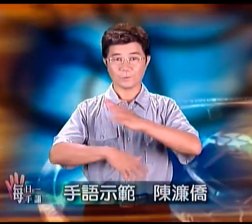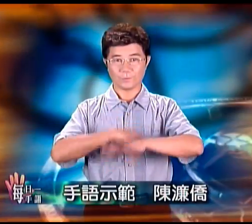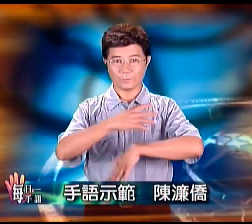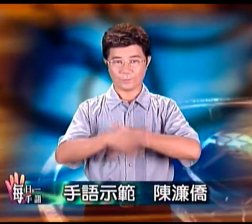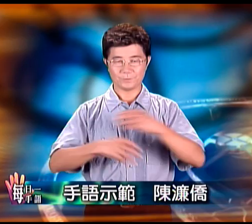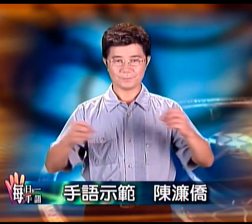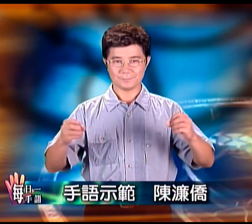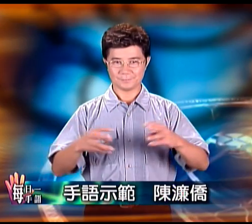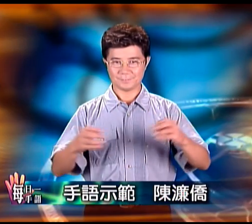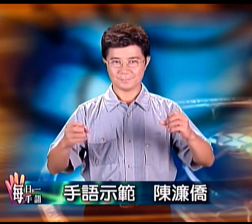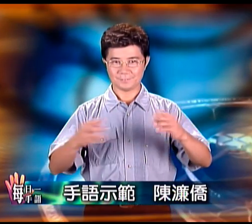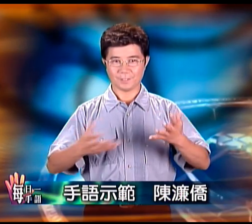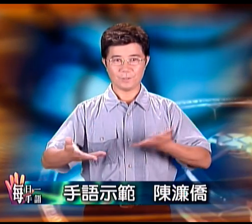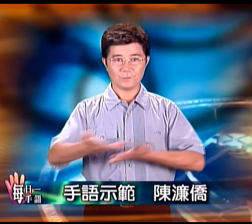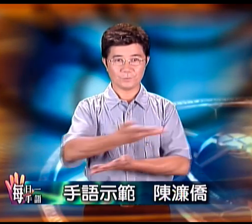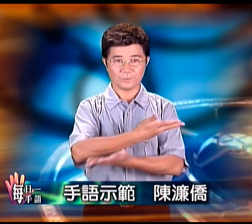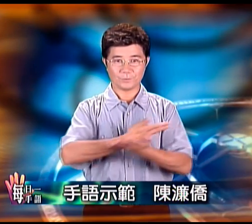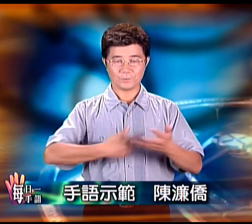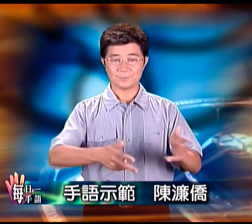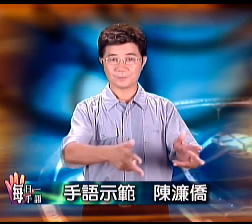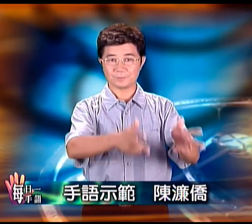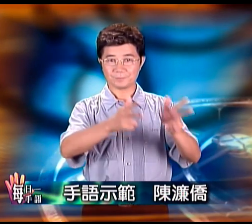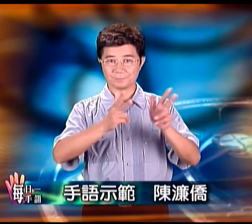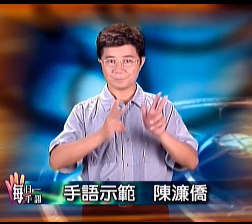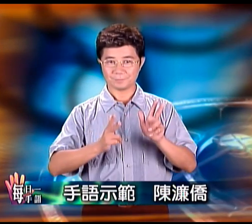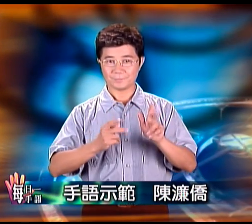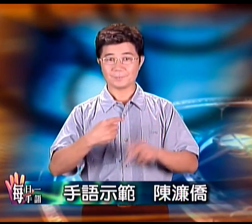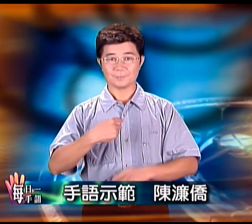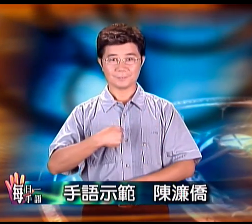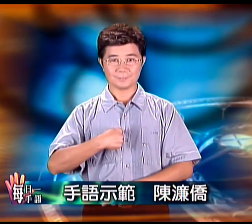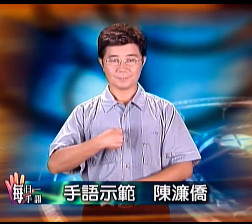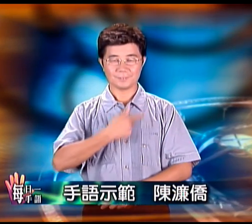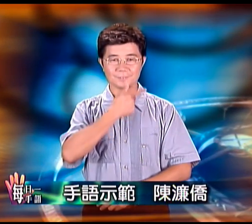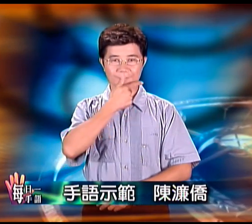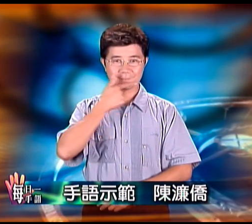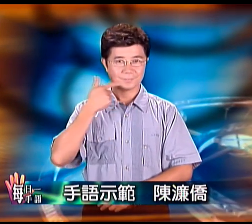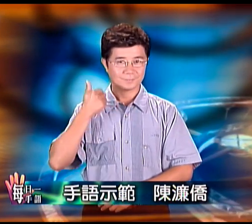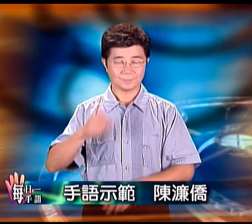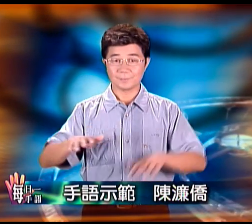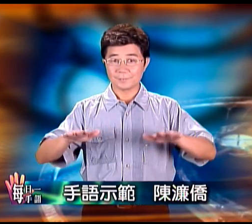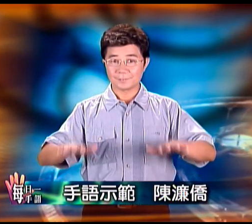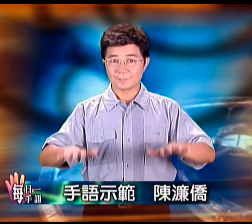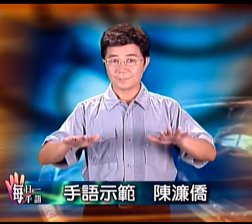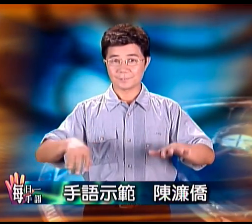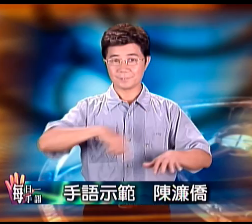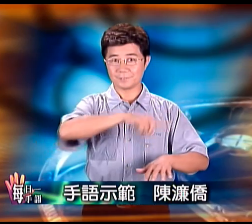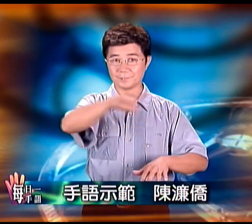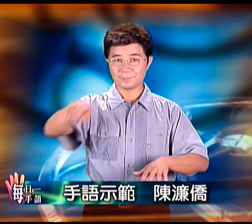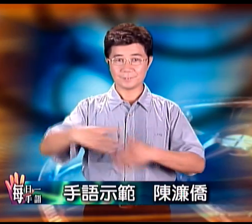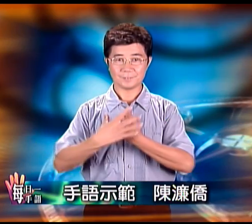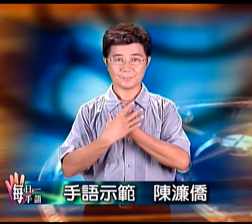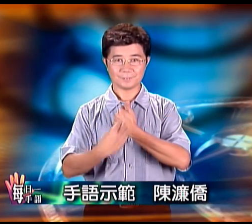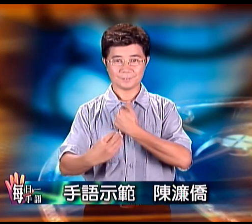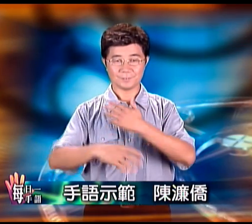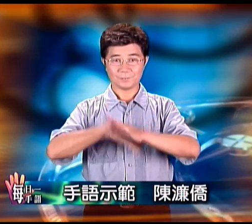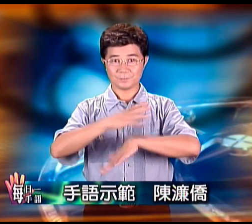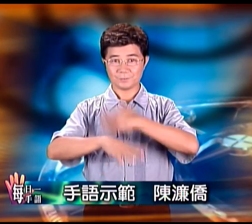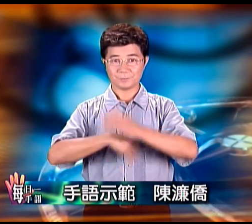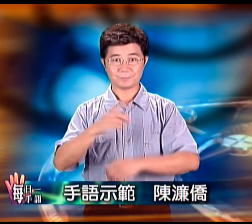动动双手，搭起无声的桥梁。我是陈连桥，今天我们要来学跟生活有关